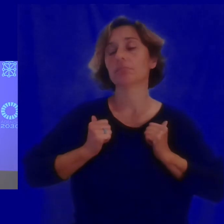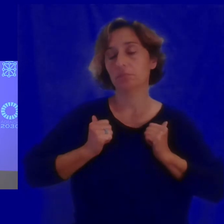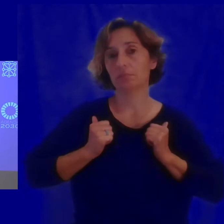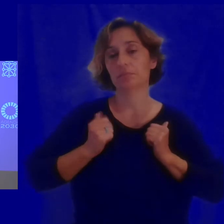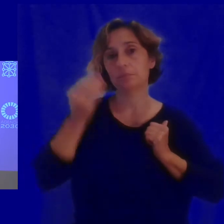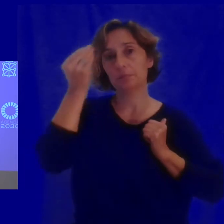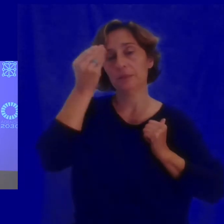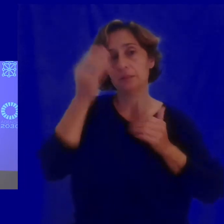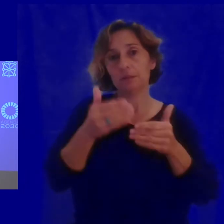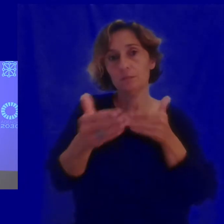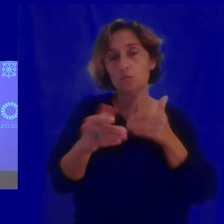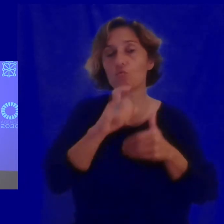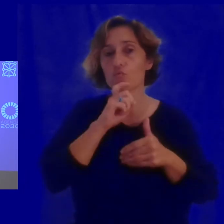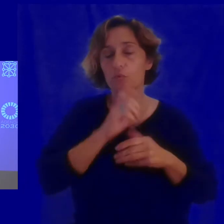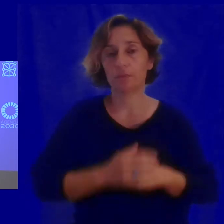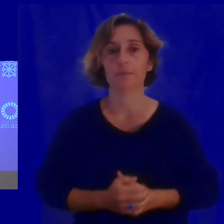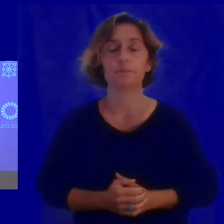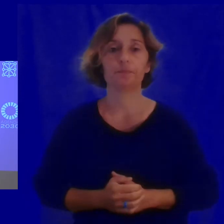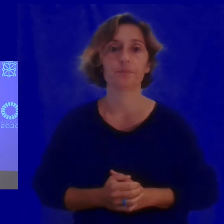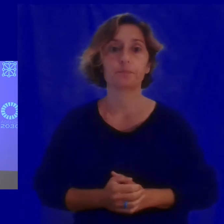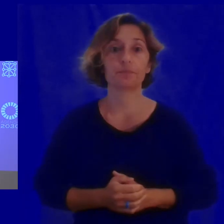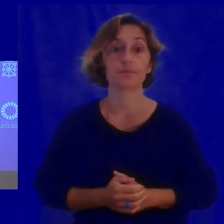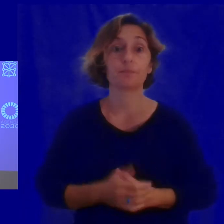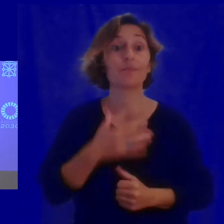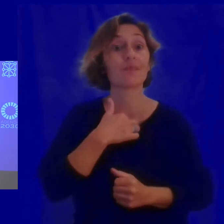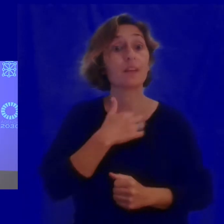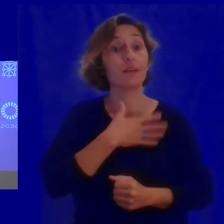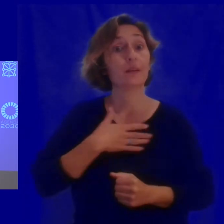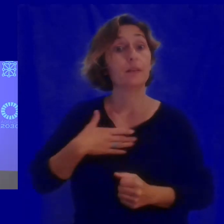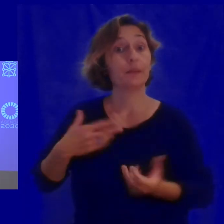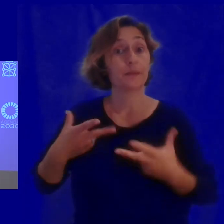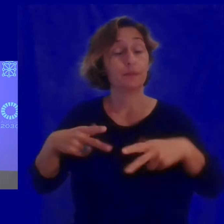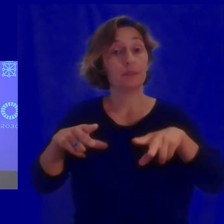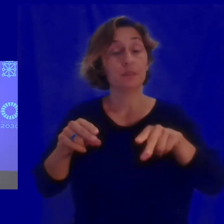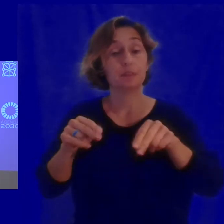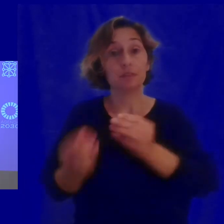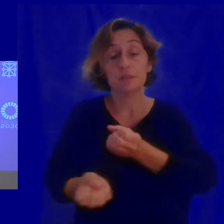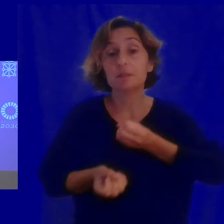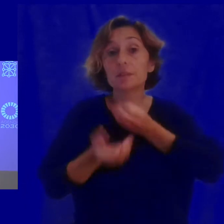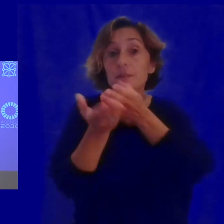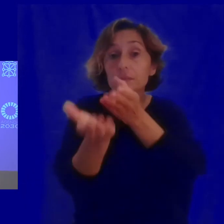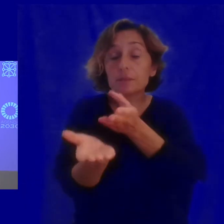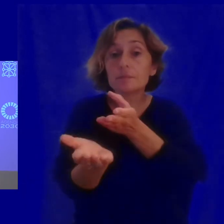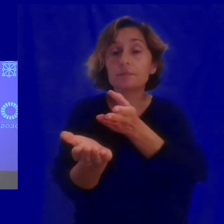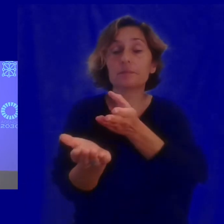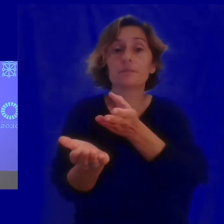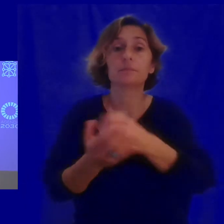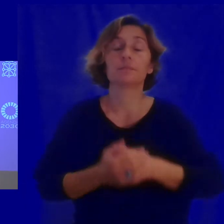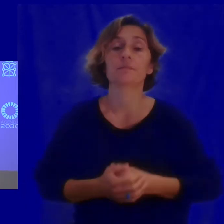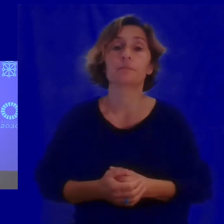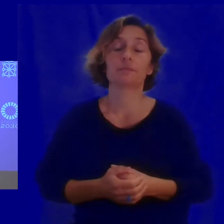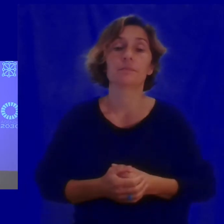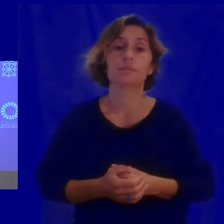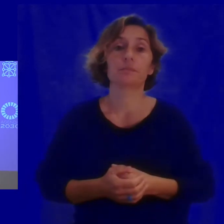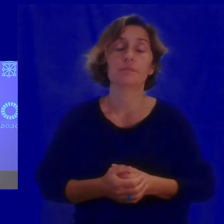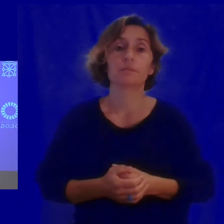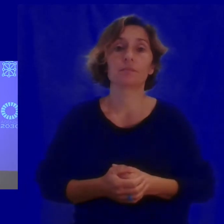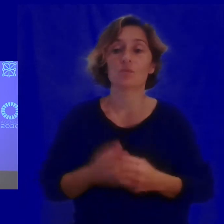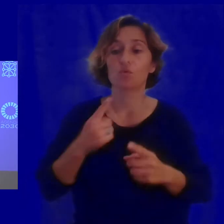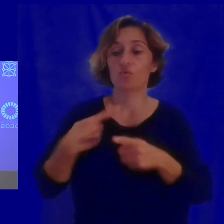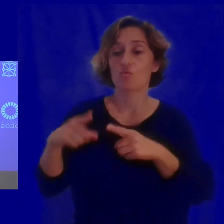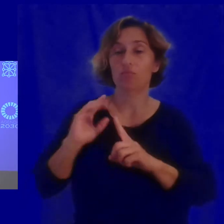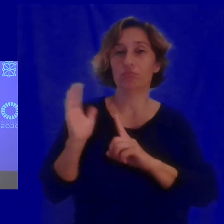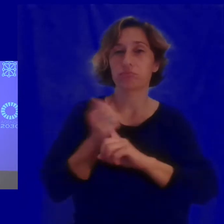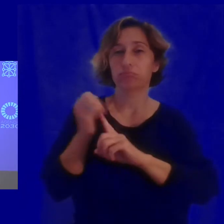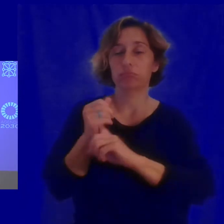Querría, para finalizar, mandar un mensaje con la importancia que tiene el consolidar todo lo que se ha logrado con